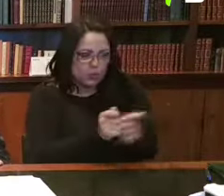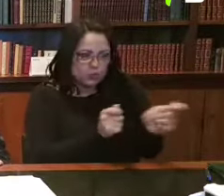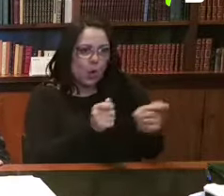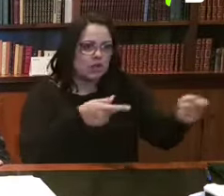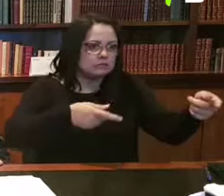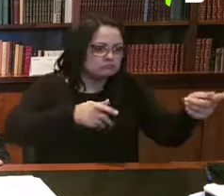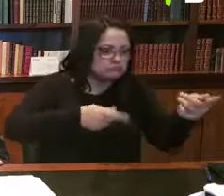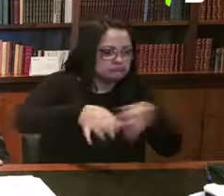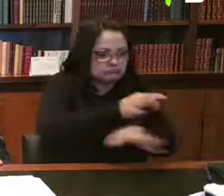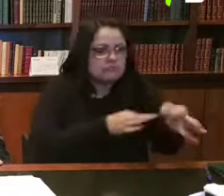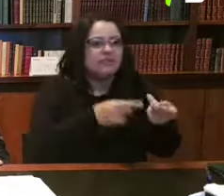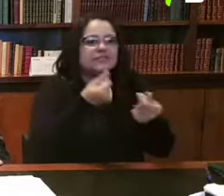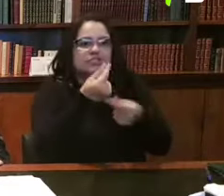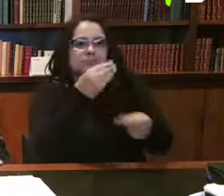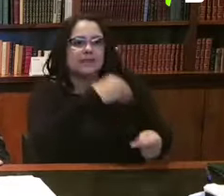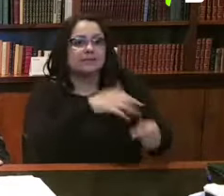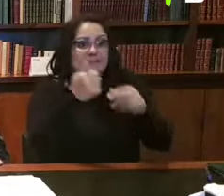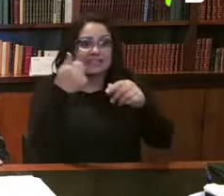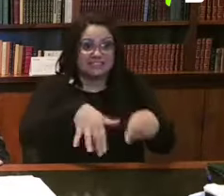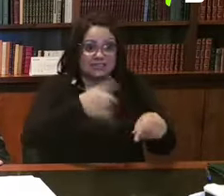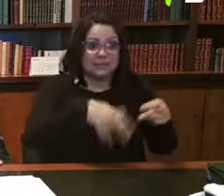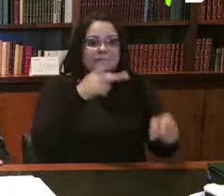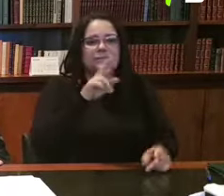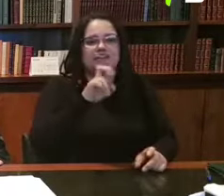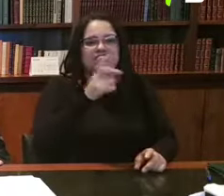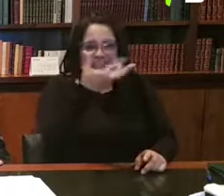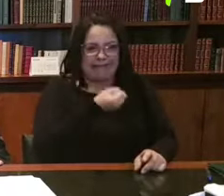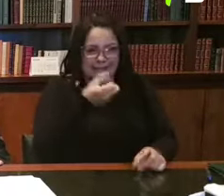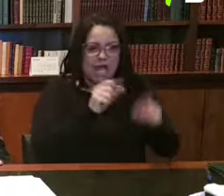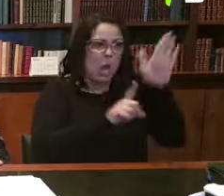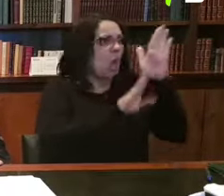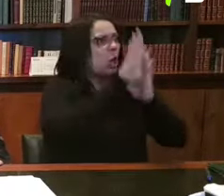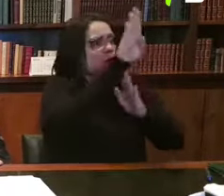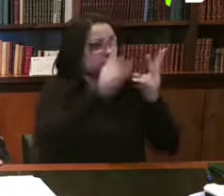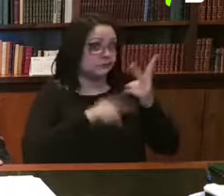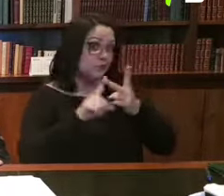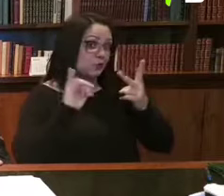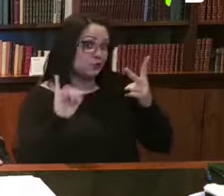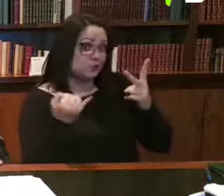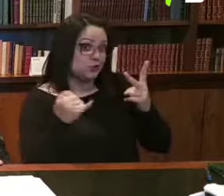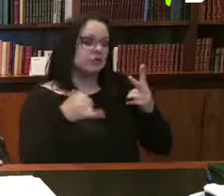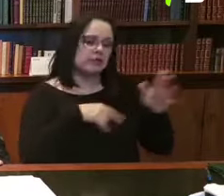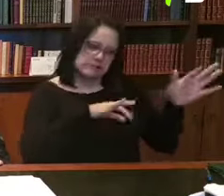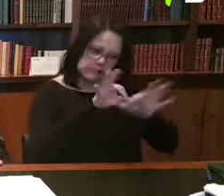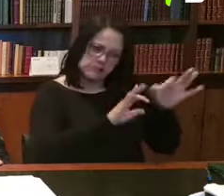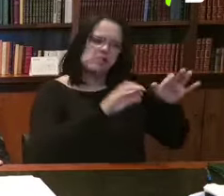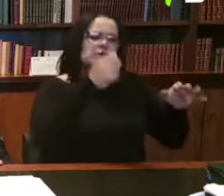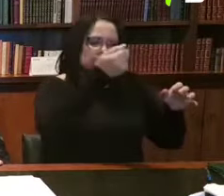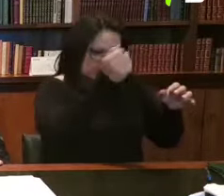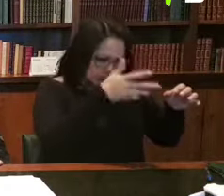eram três grandes pedro subindo descontroladamente peguei previdência precisa reforma da previdência segundo juros então nós